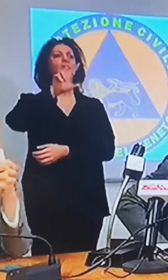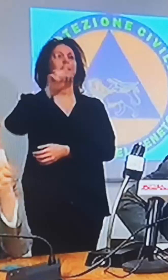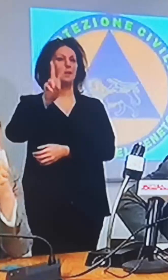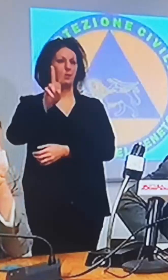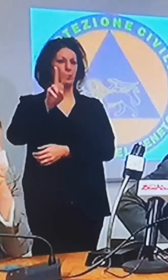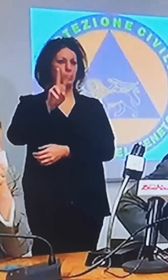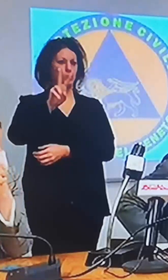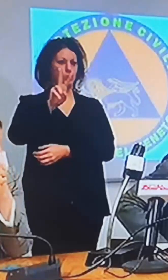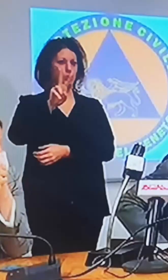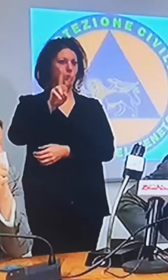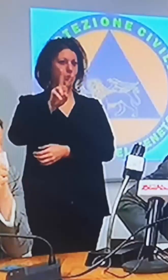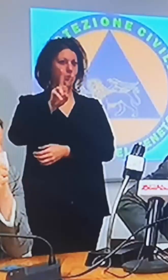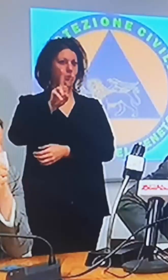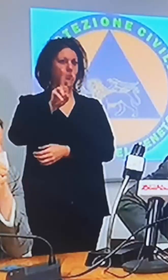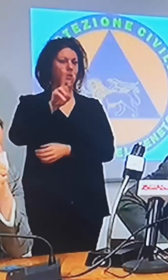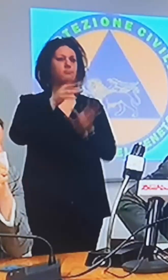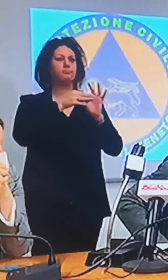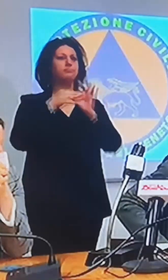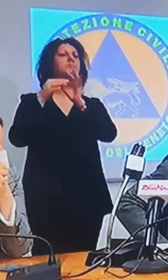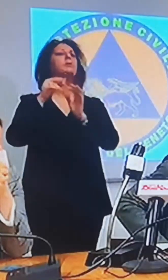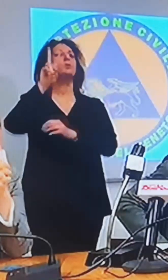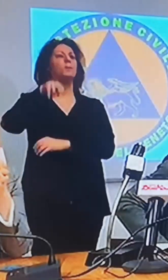sta a 2.535,